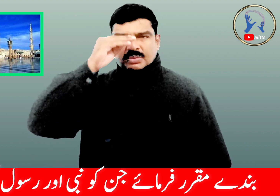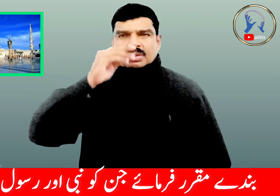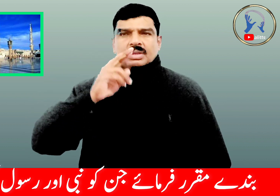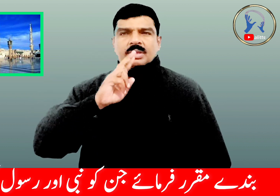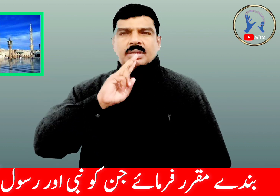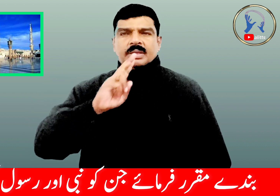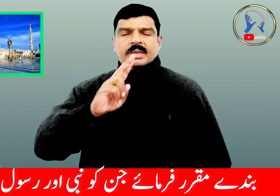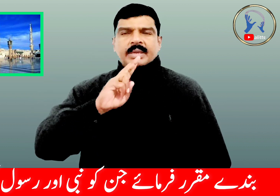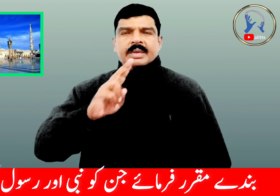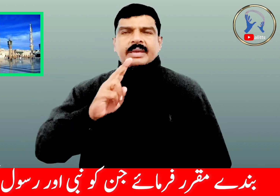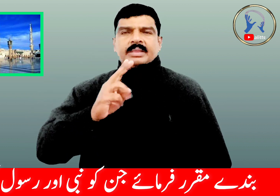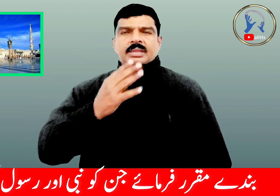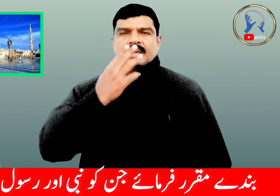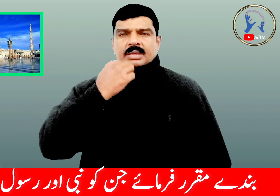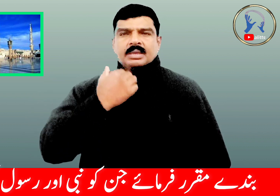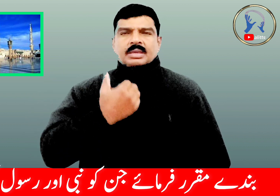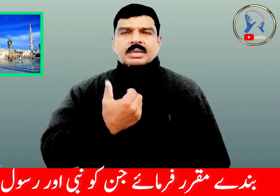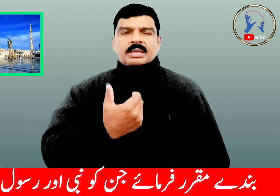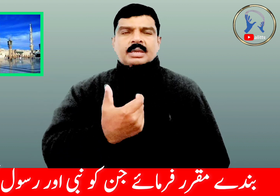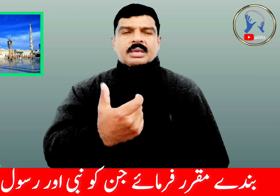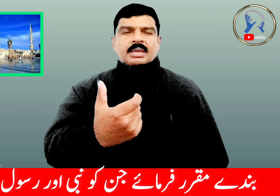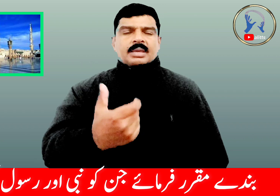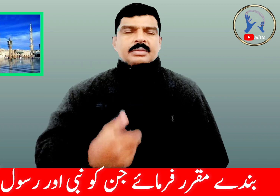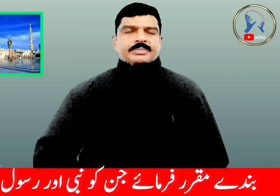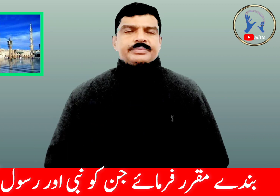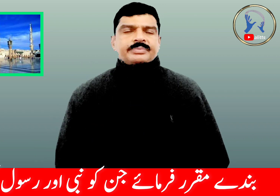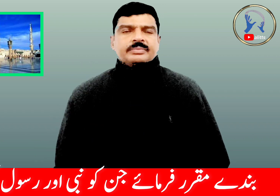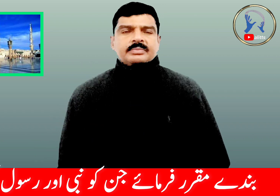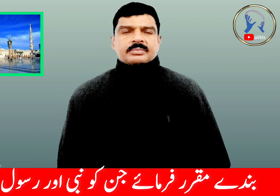رسول کہتے ہیں۔